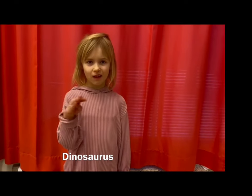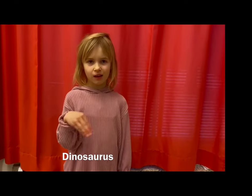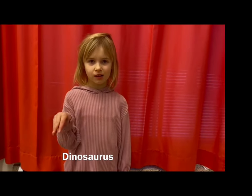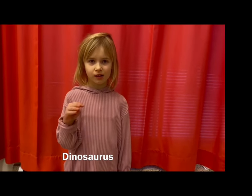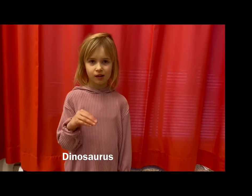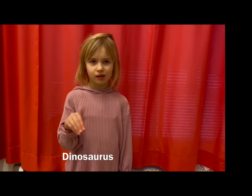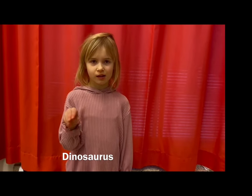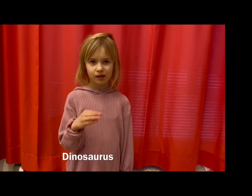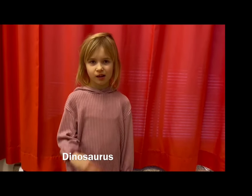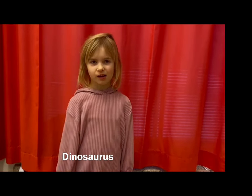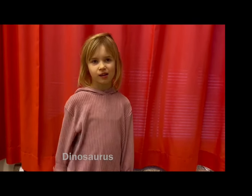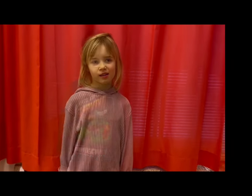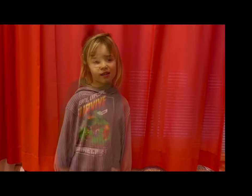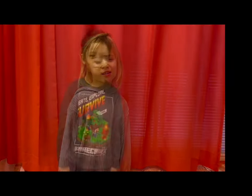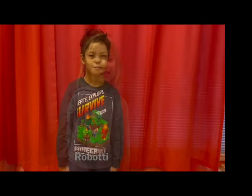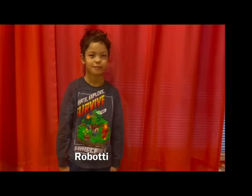Mielestäni kaunein viittoma on